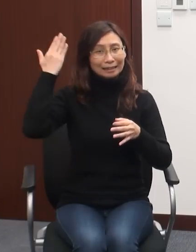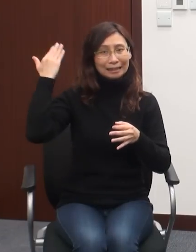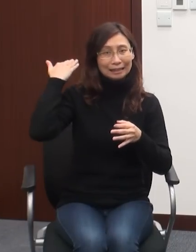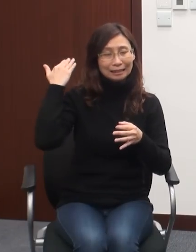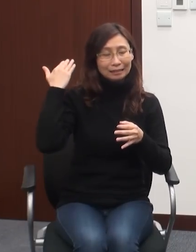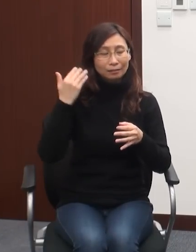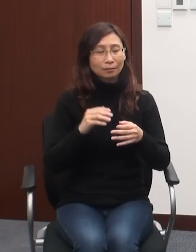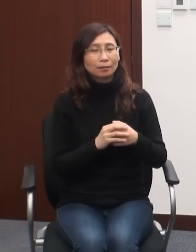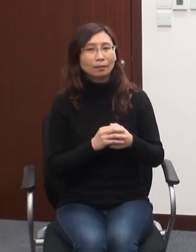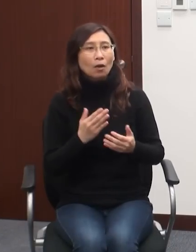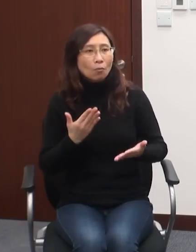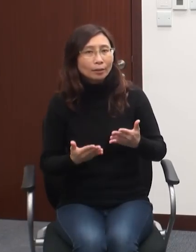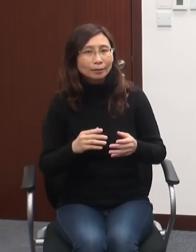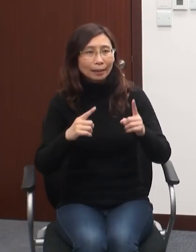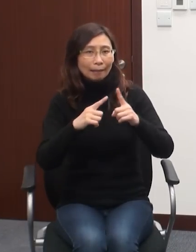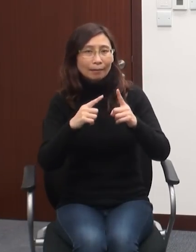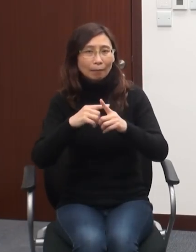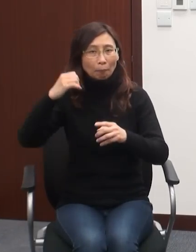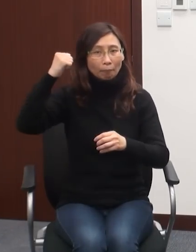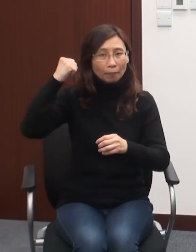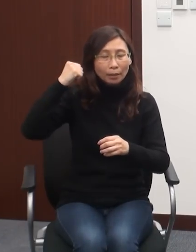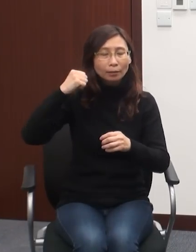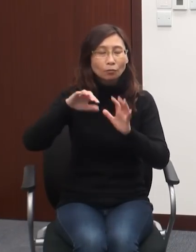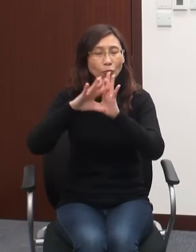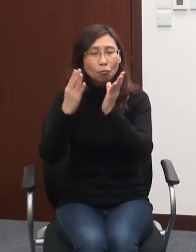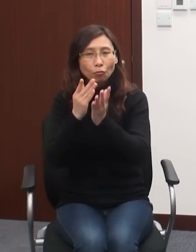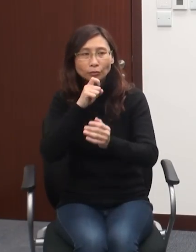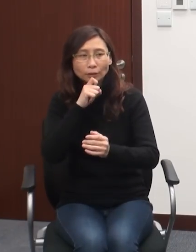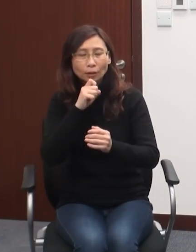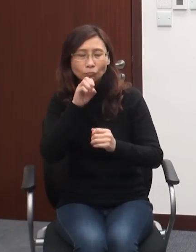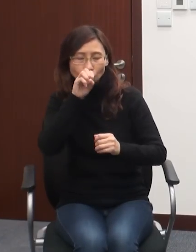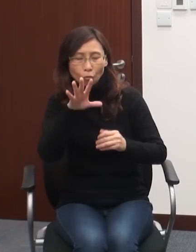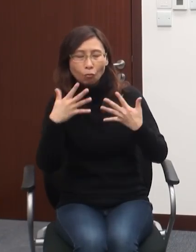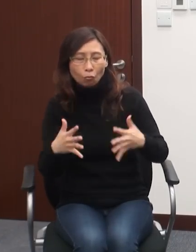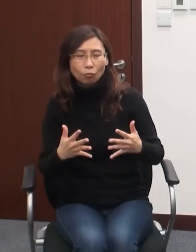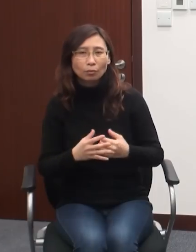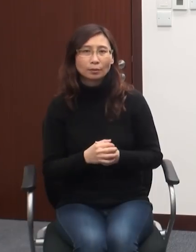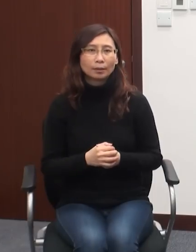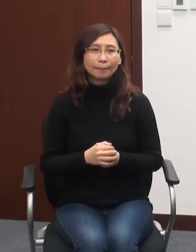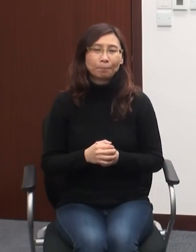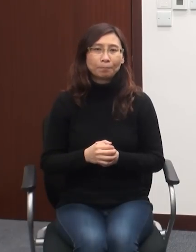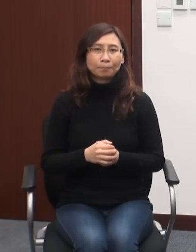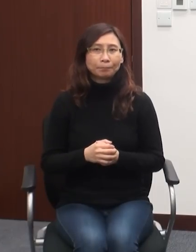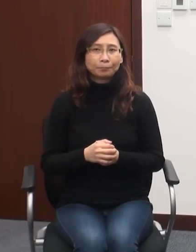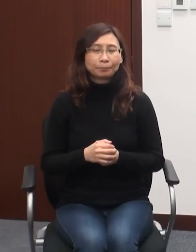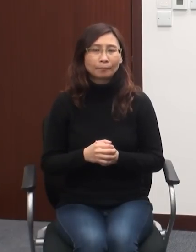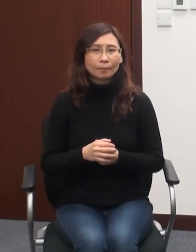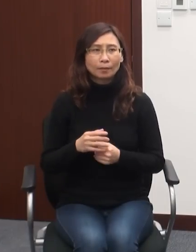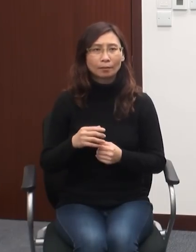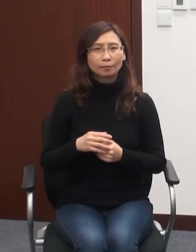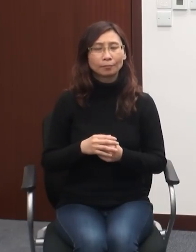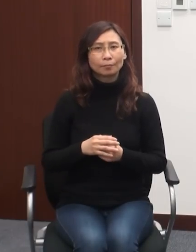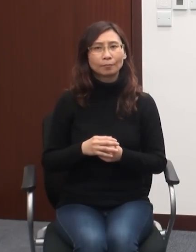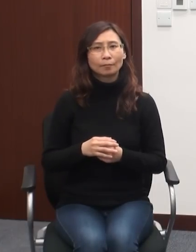或者係人民力量，而家都仲有提呢啲咁嘅提法，就話我哋就啲錢拎嚟做嘢啦。嗱，當然呢啲咁嘅嘢咧，而家。即係已